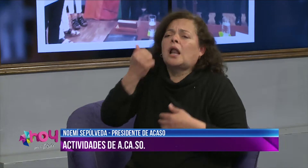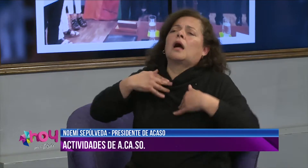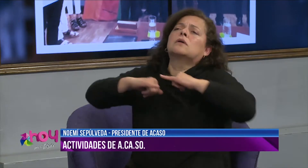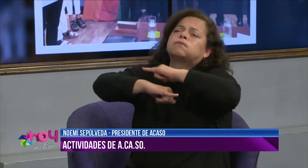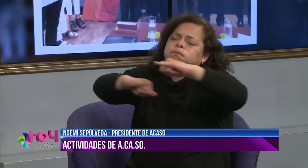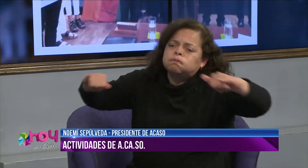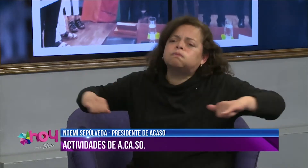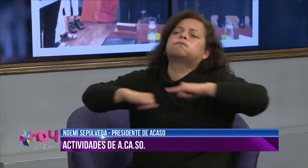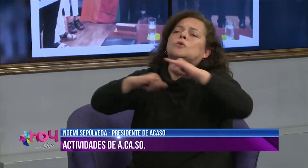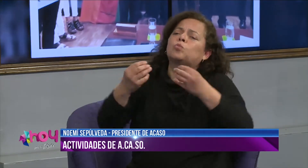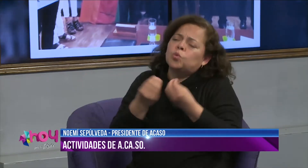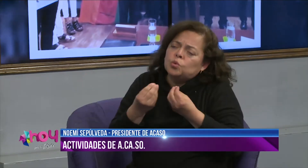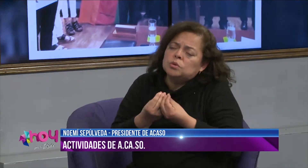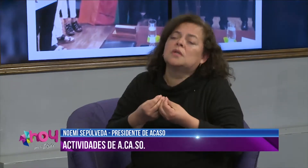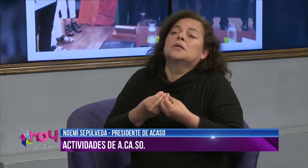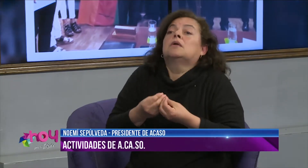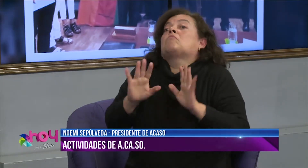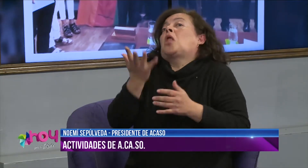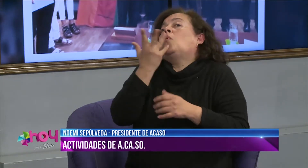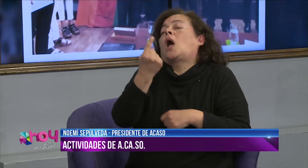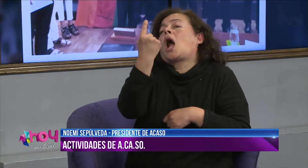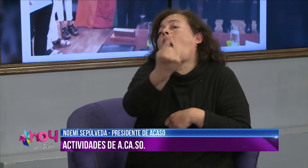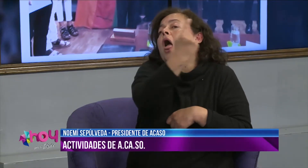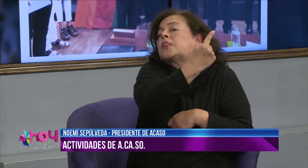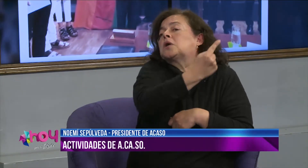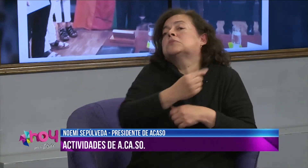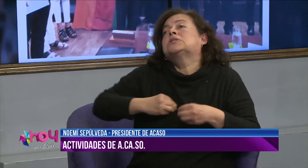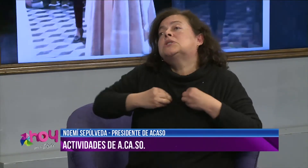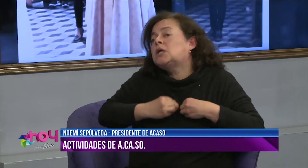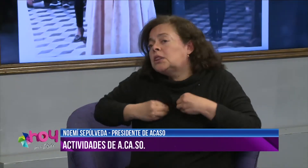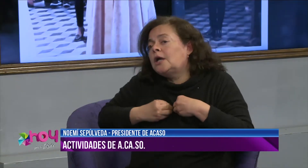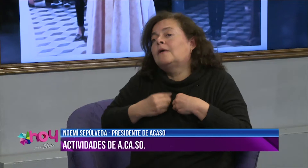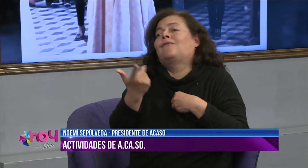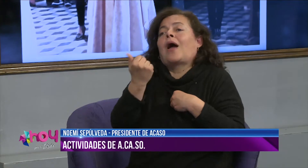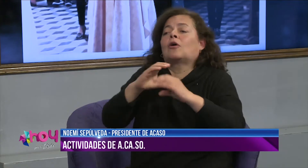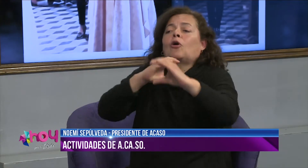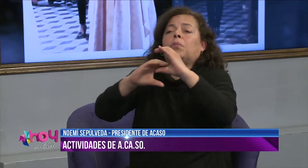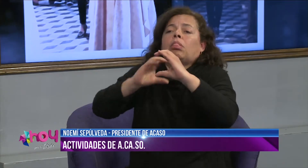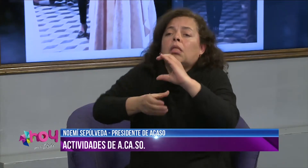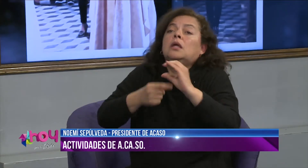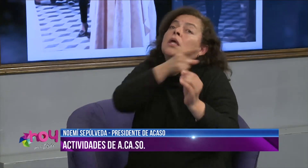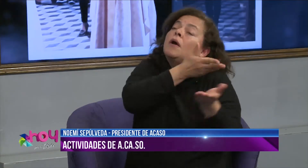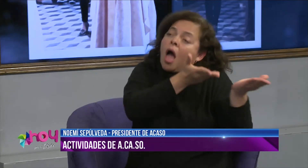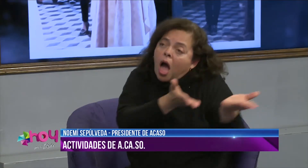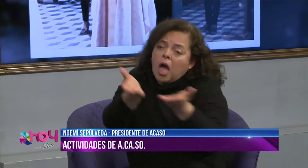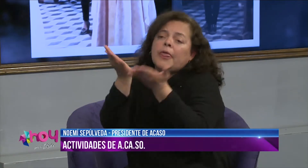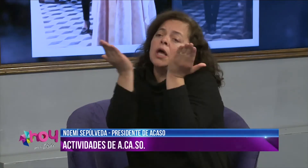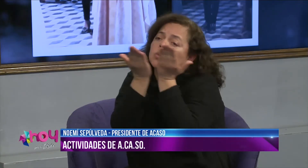Bueno, nosotros venimos informando muchas veces. Tiene que ver con los gustos de cada uno y lo que sientan. Nosotros lo planteamos, lo